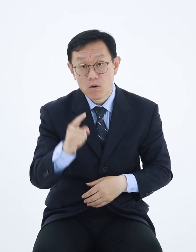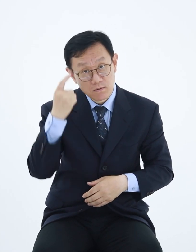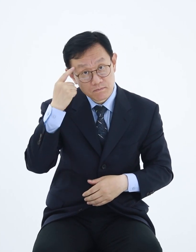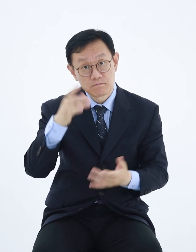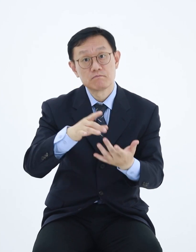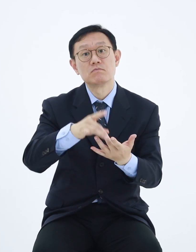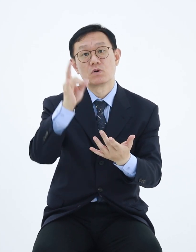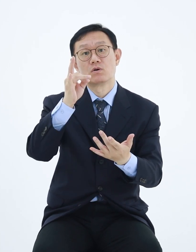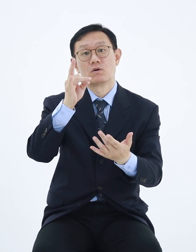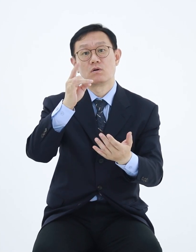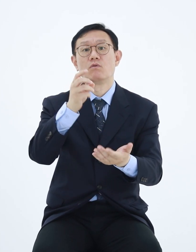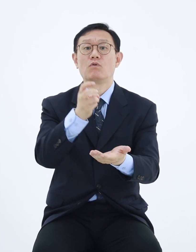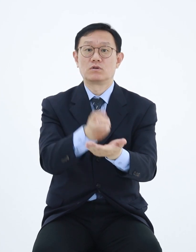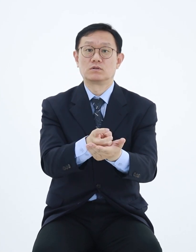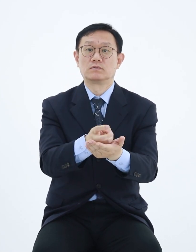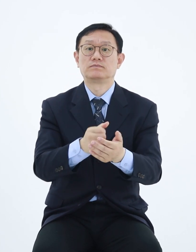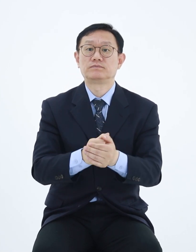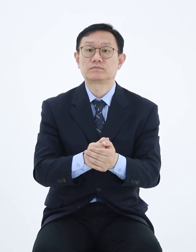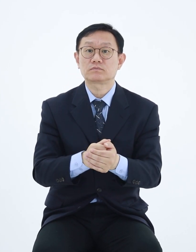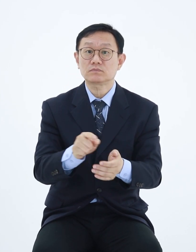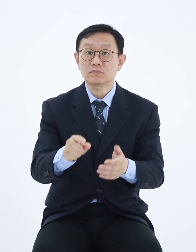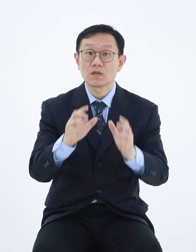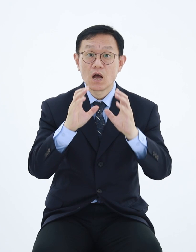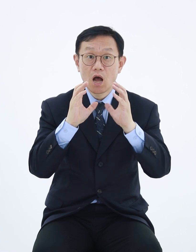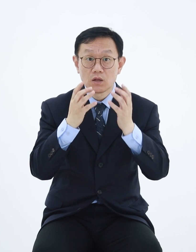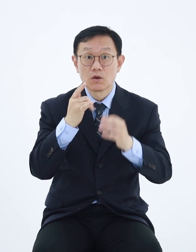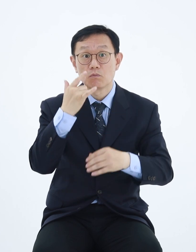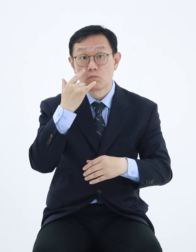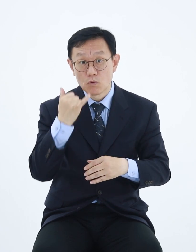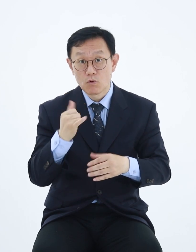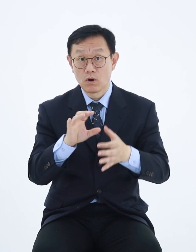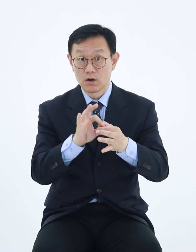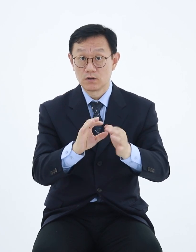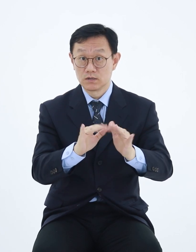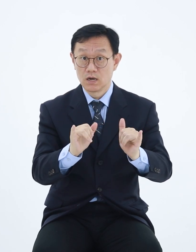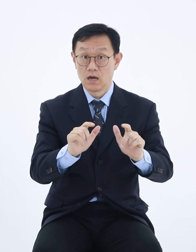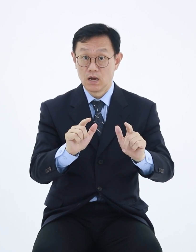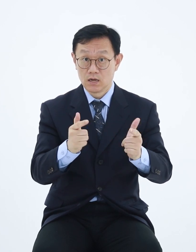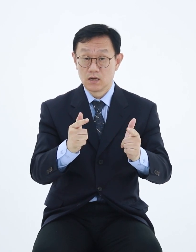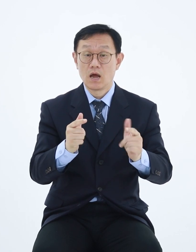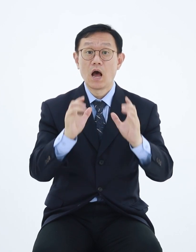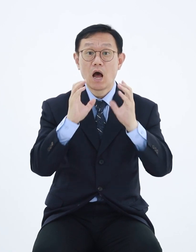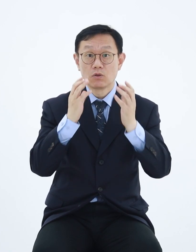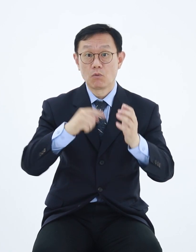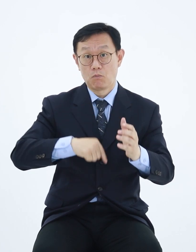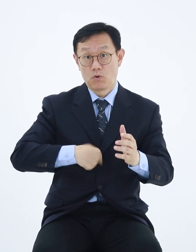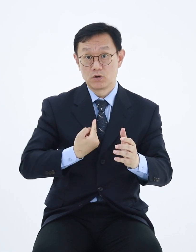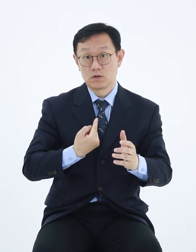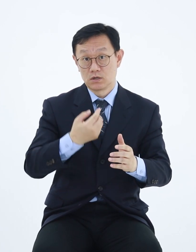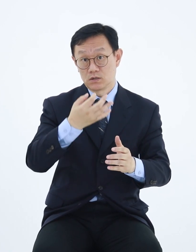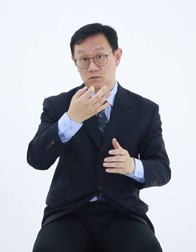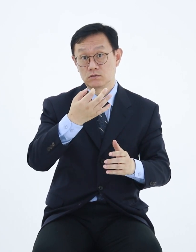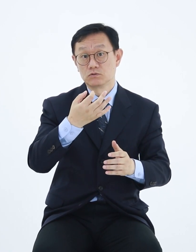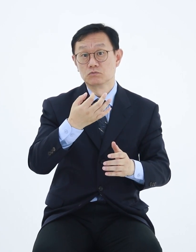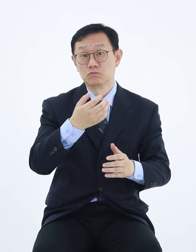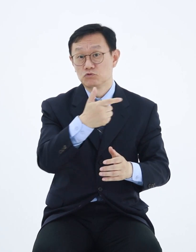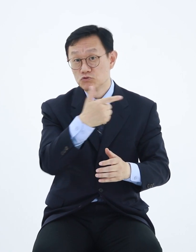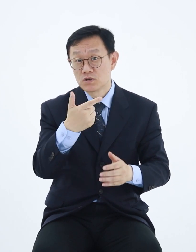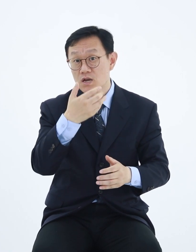원칙을 의미한다. 이는 아동의 부모나 관련자가 아닌 아동 본인에게 최고의 혜택이 돌아갈 수 있도록 아동